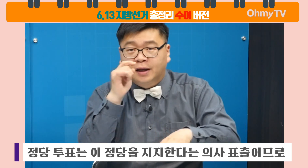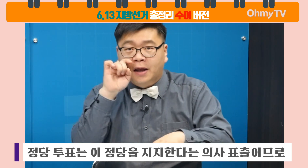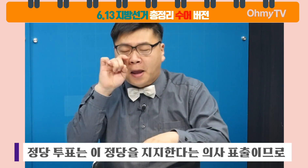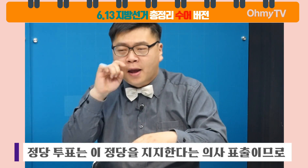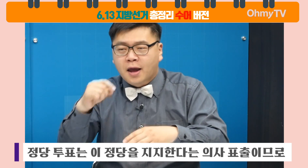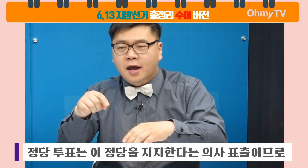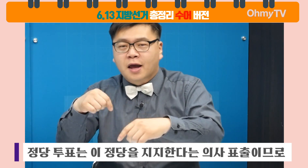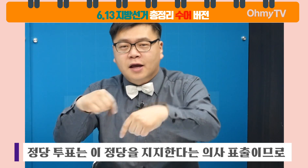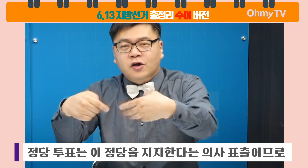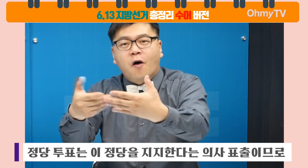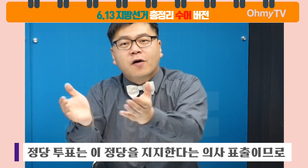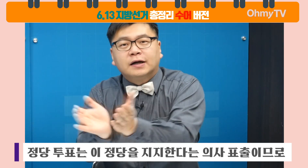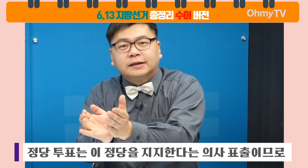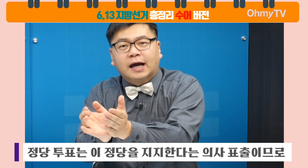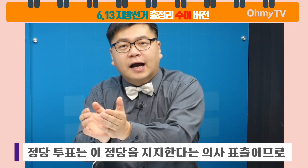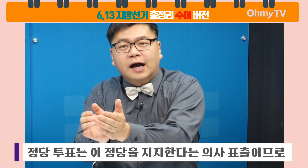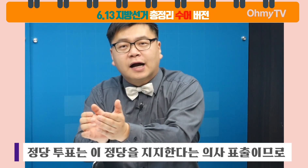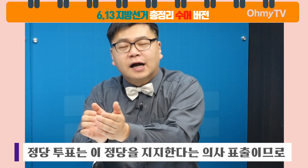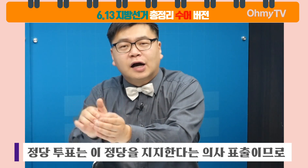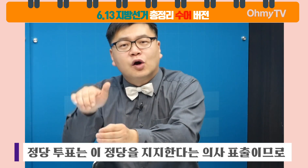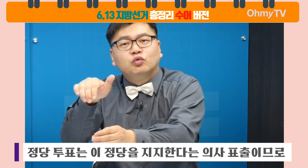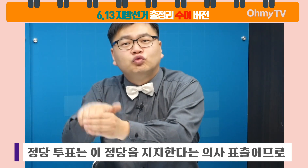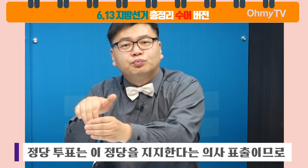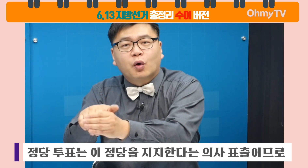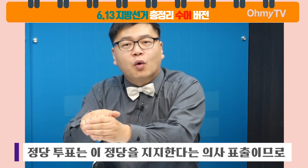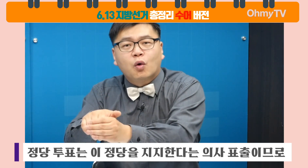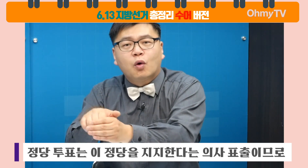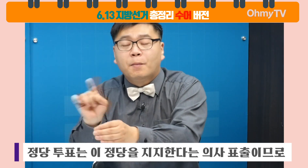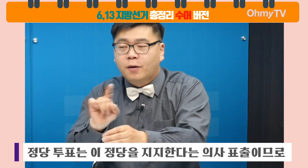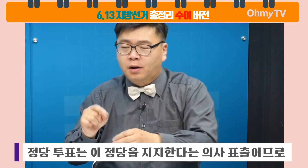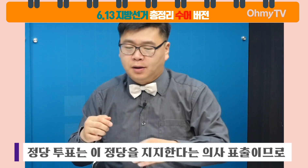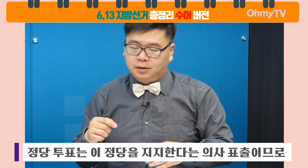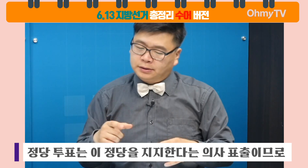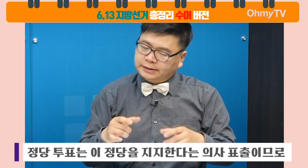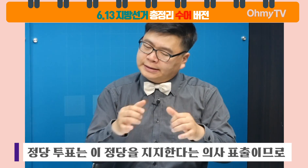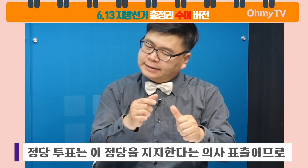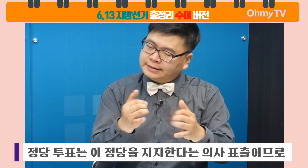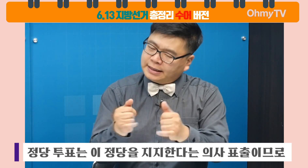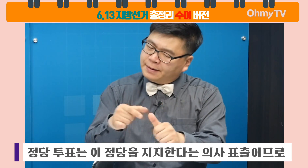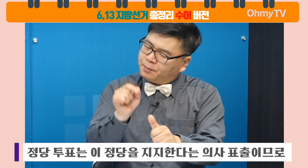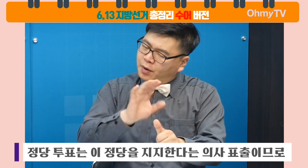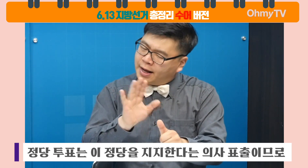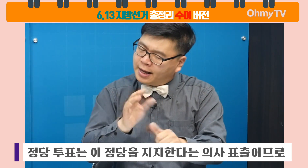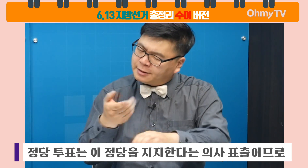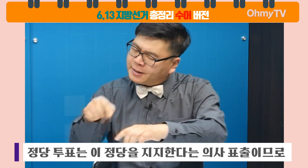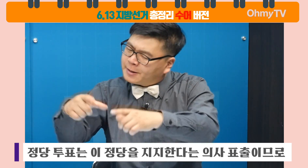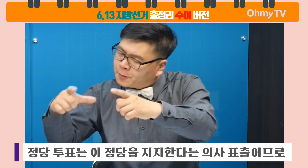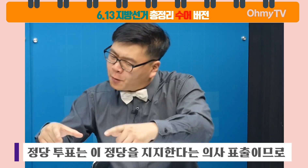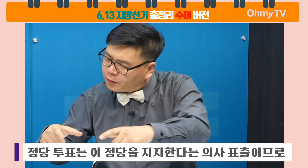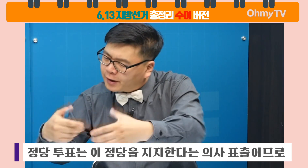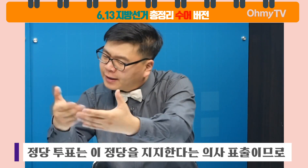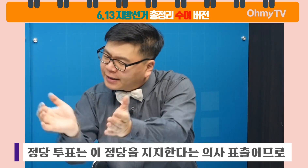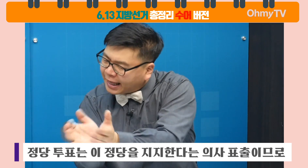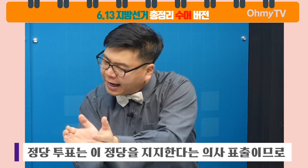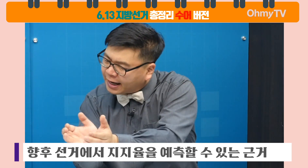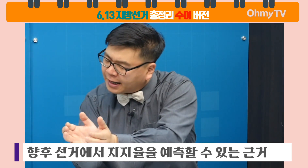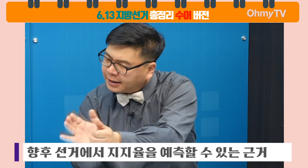정당 투표는 혹 그 지역구에선 떨어지더라도 나는 이 정당을 지지한다라고 하는 의사를 표출할 수 있는 것이니까